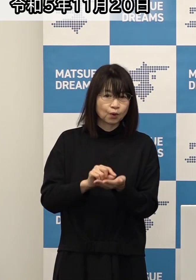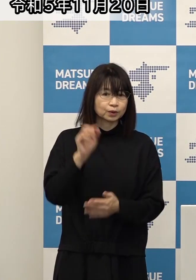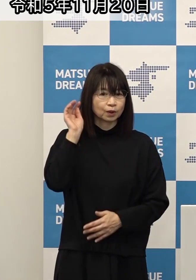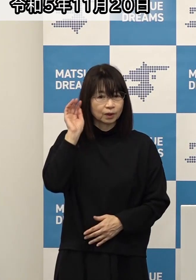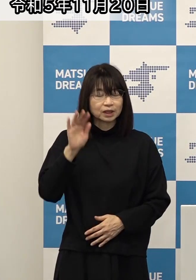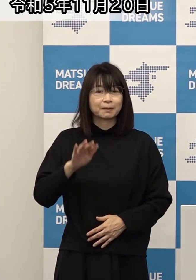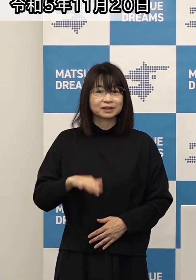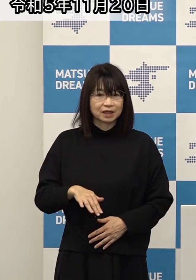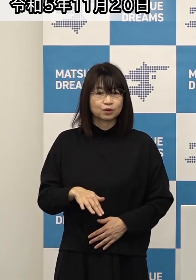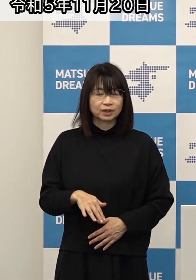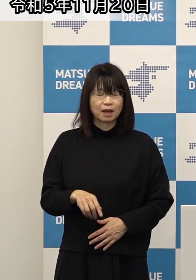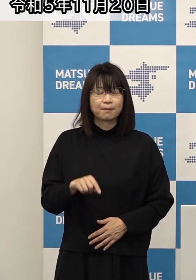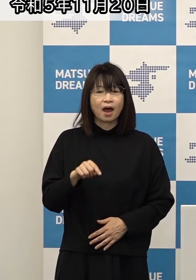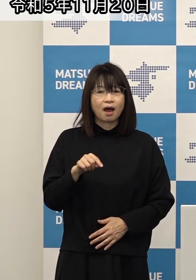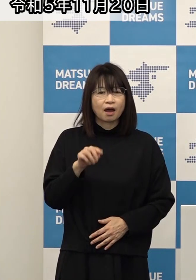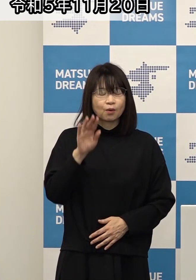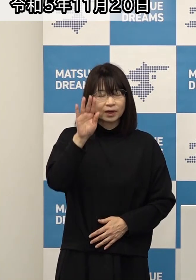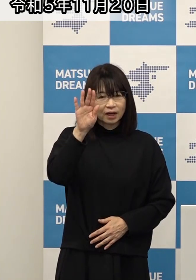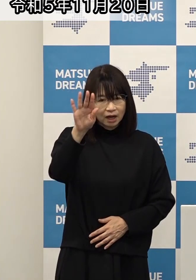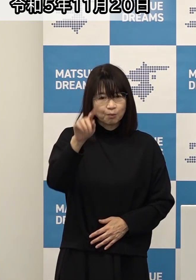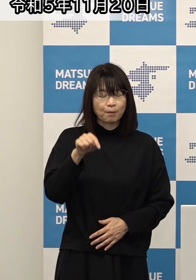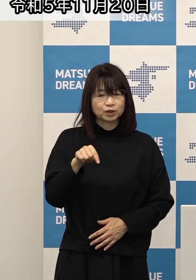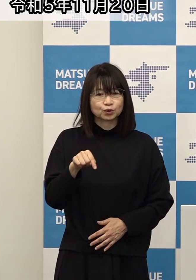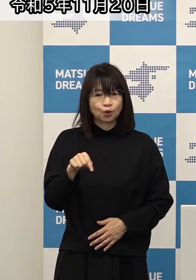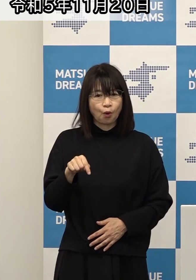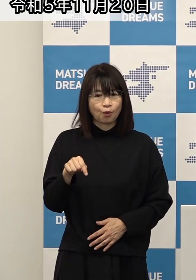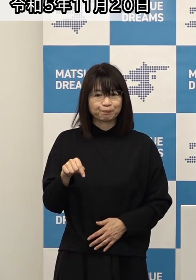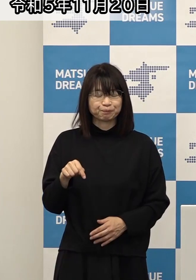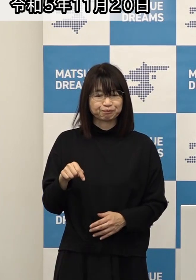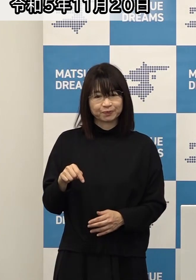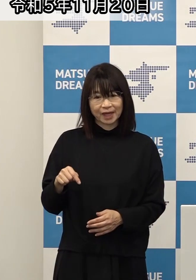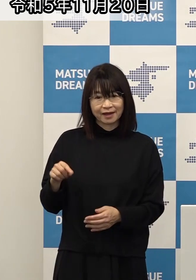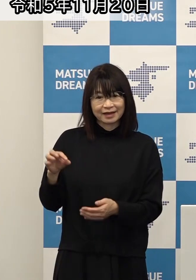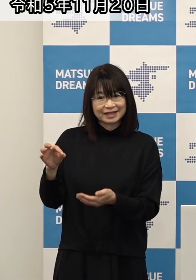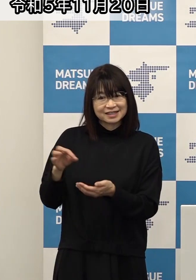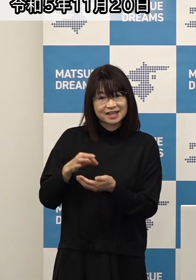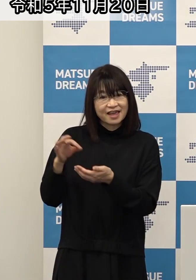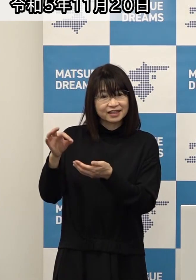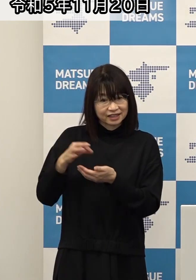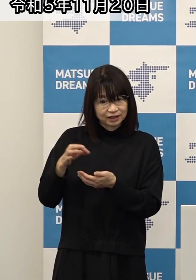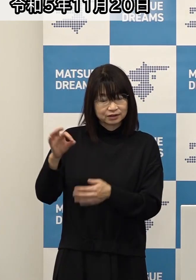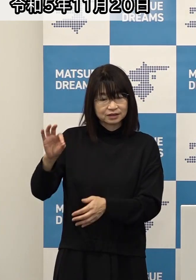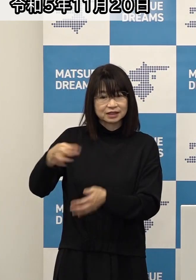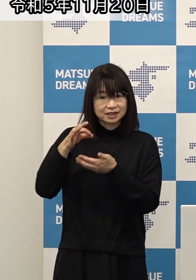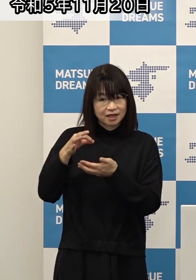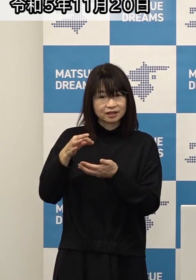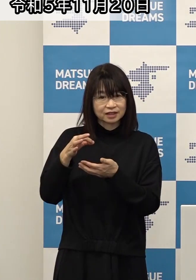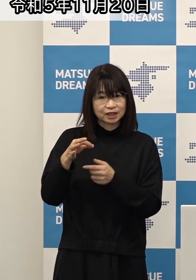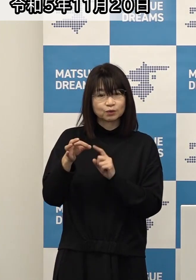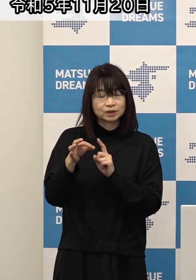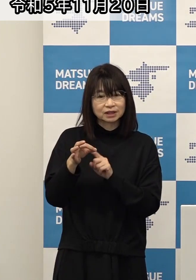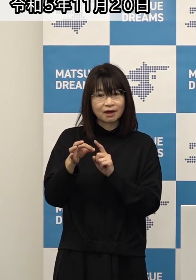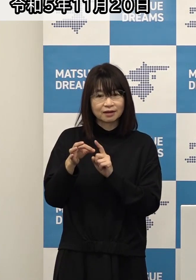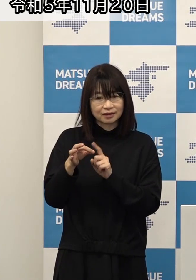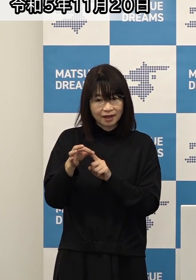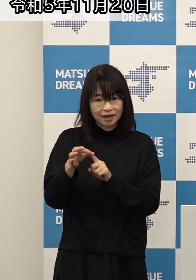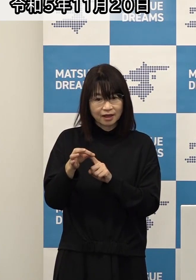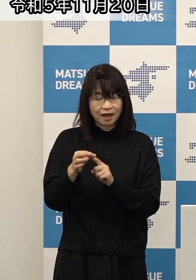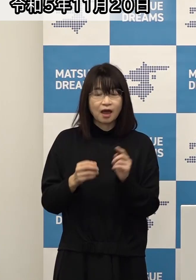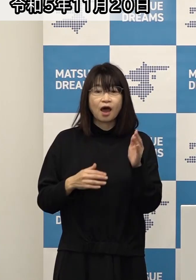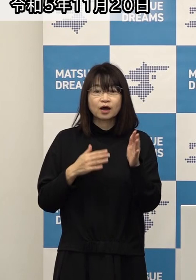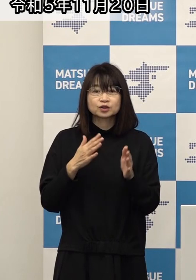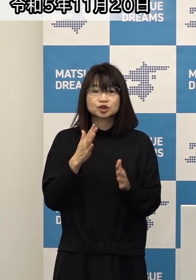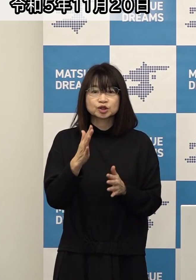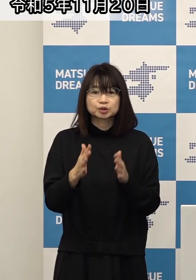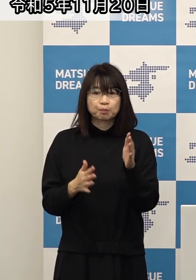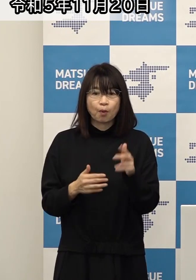調整でふるさと納税によるこういったスポーツ施設の改修については広く募